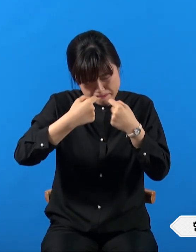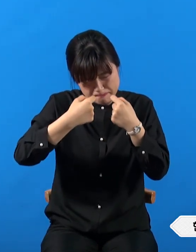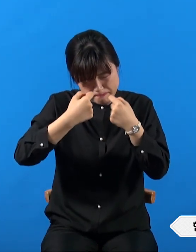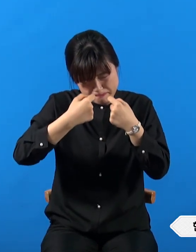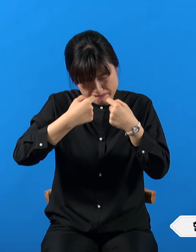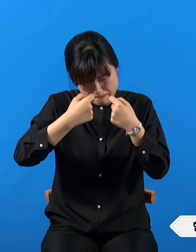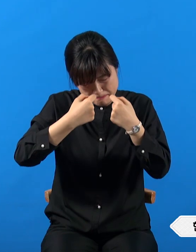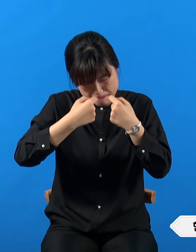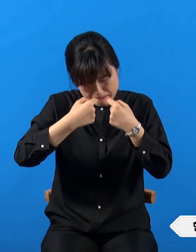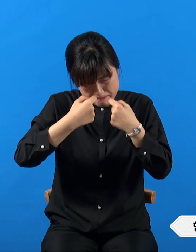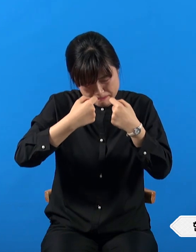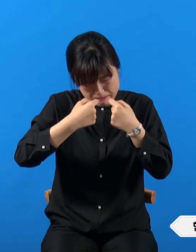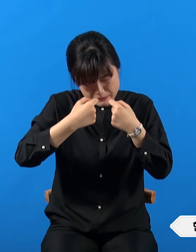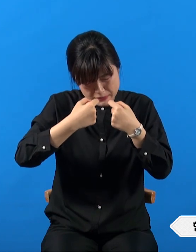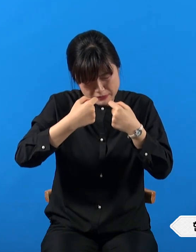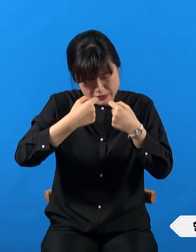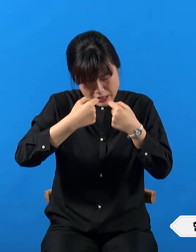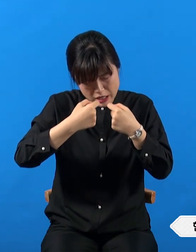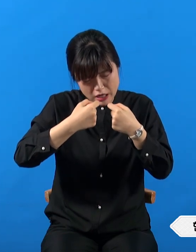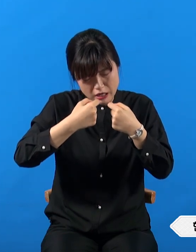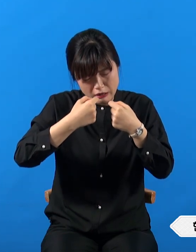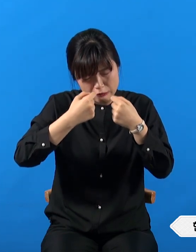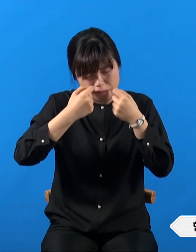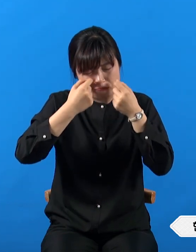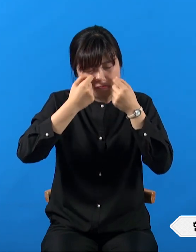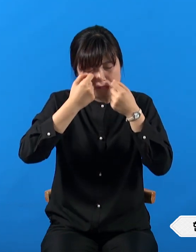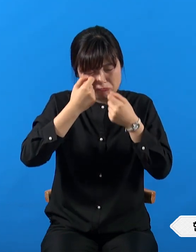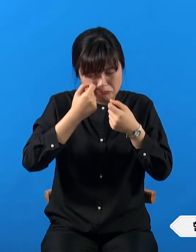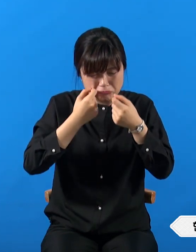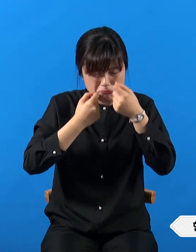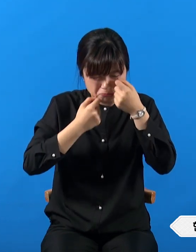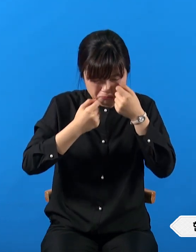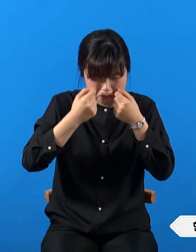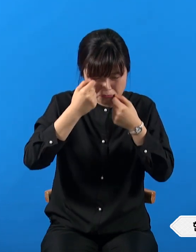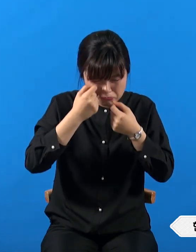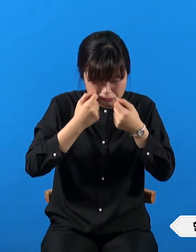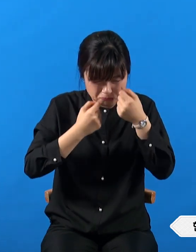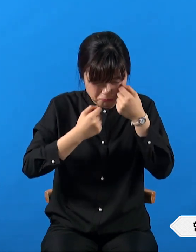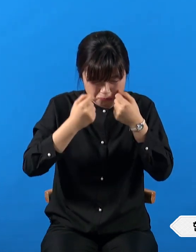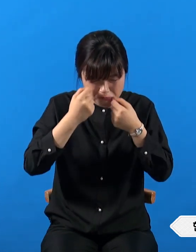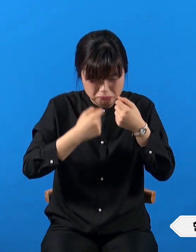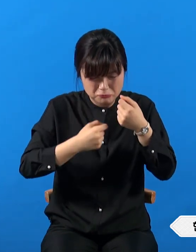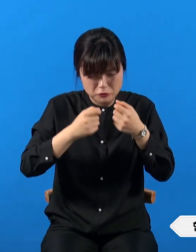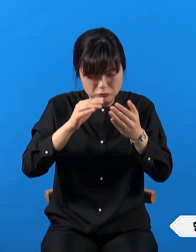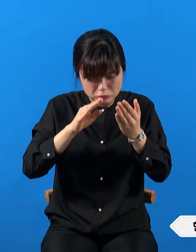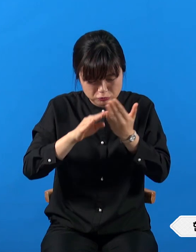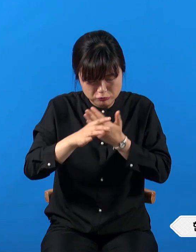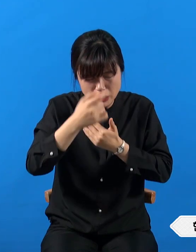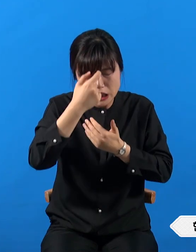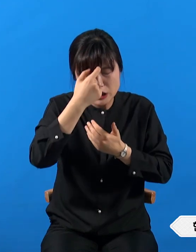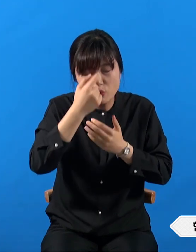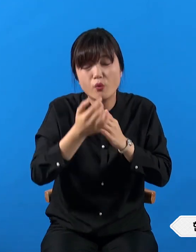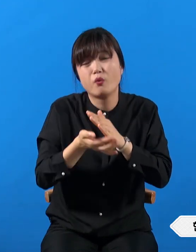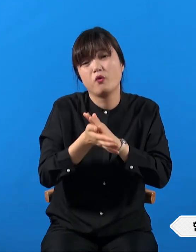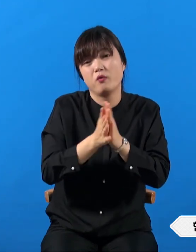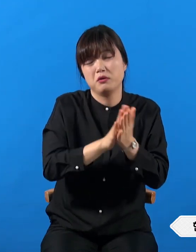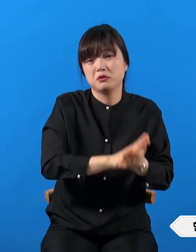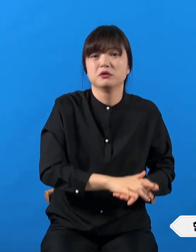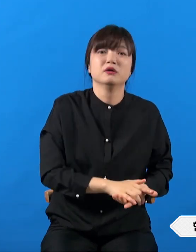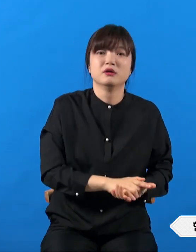통곡이 점점 흐느낌으로 변했습니다. 그리고 그 흐느낌은 다시 기도로